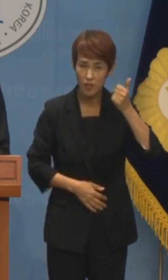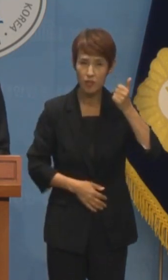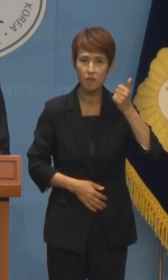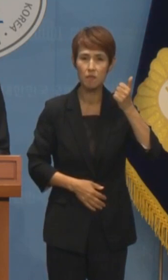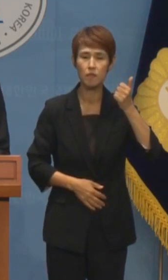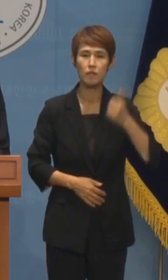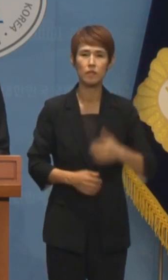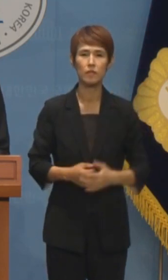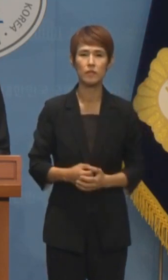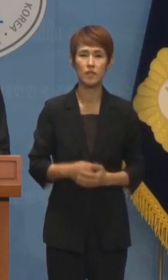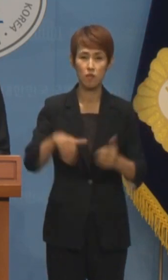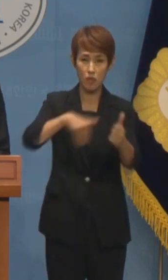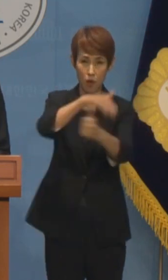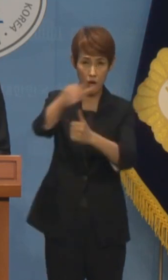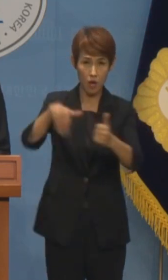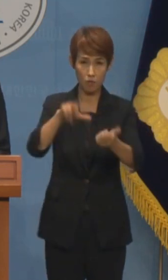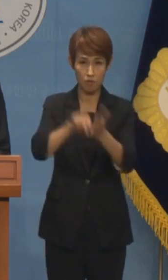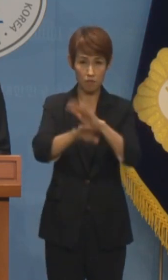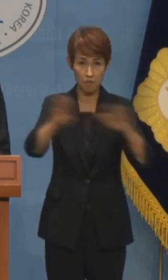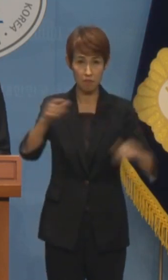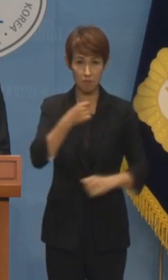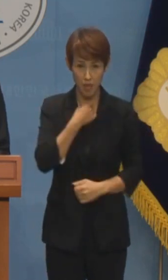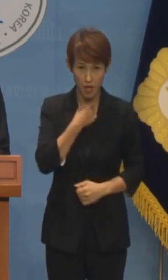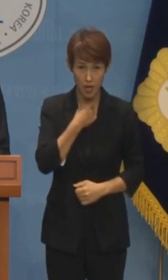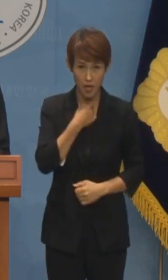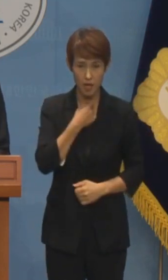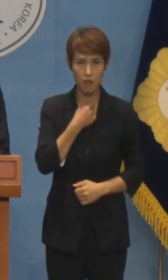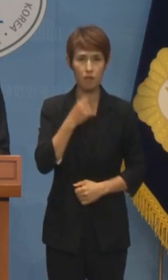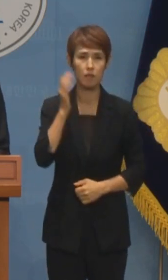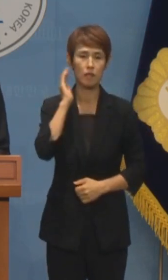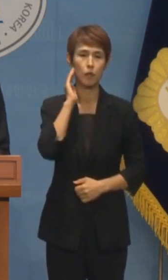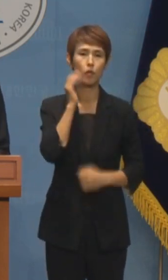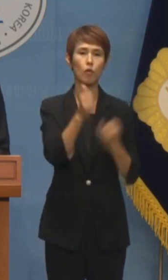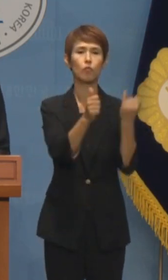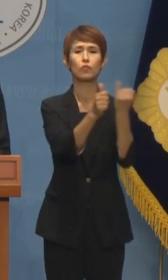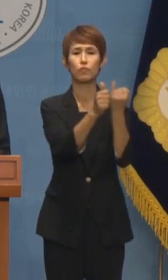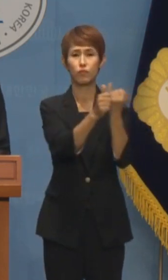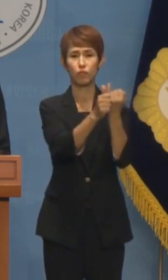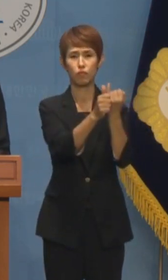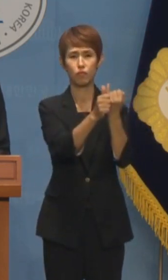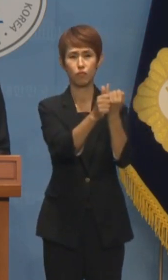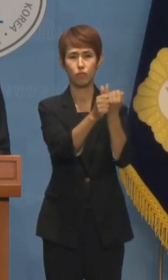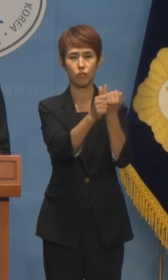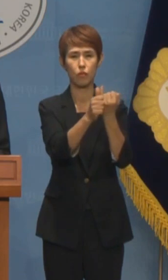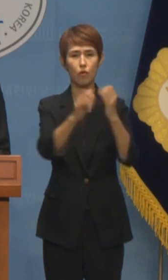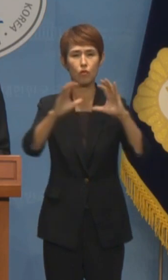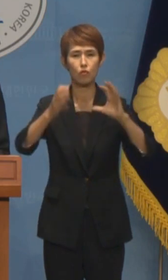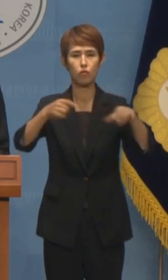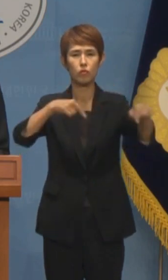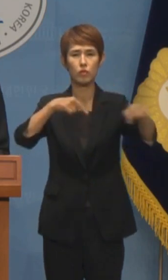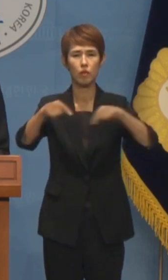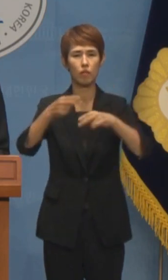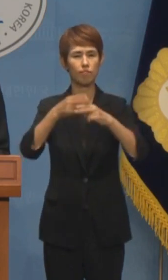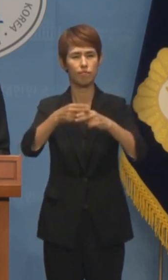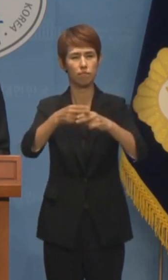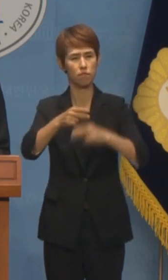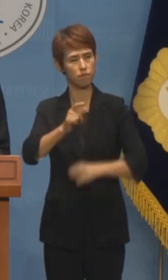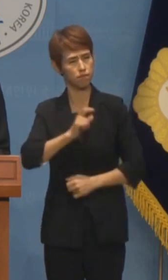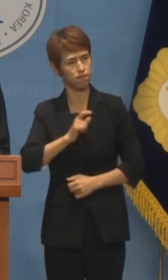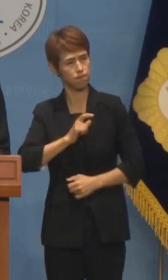여소야대 전국을 극복하고 싶다면 대통령 부부에 드리워진 국정농단 의혹에